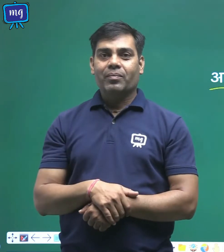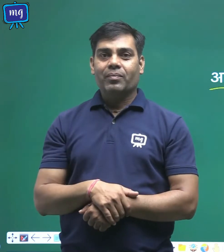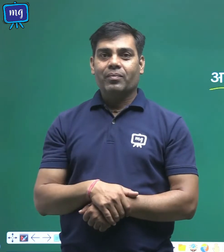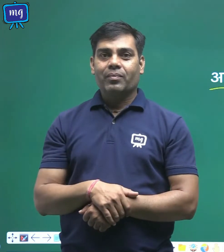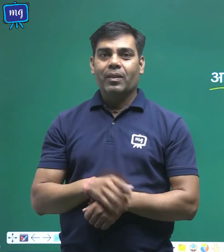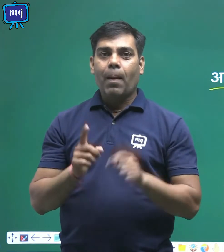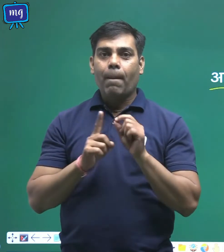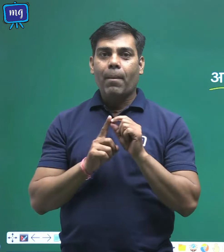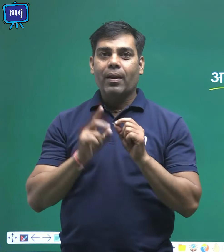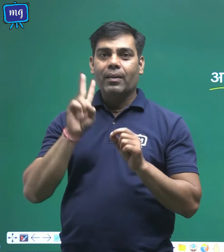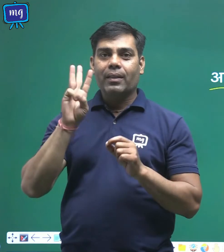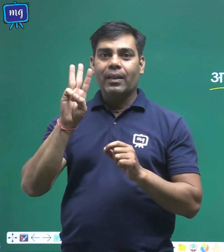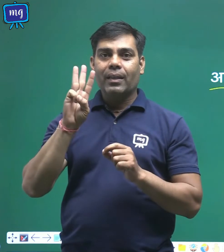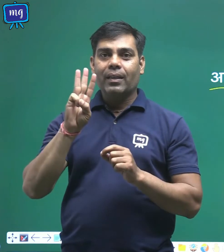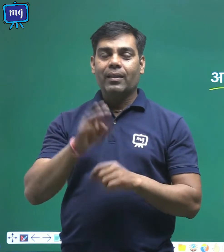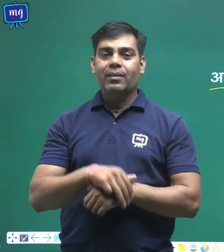भाग 3